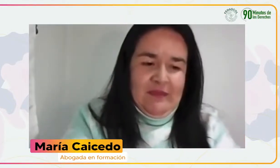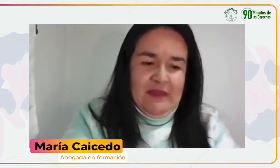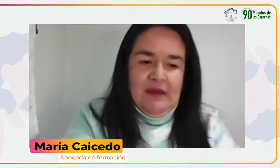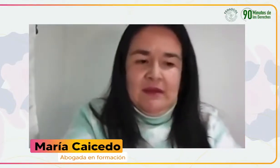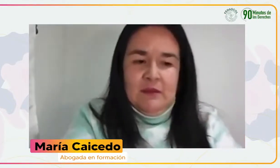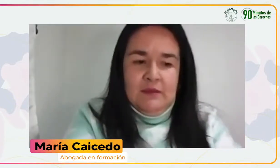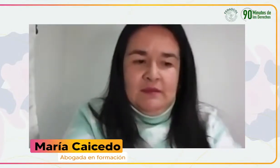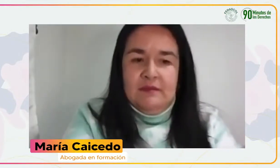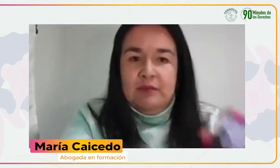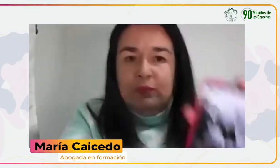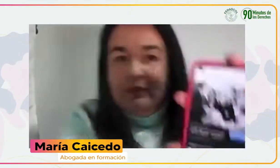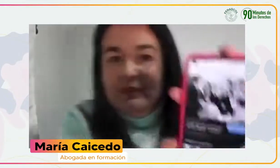en Colombia,